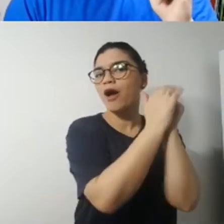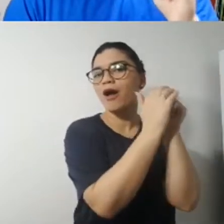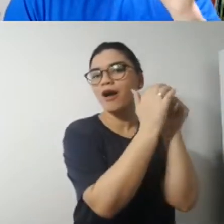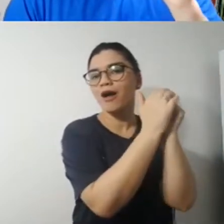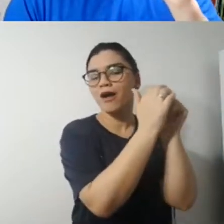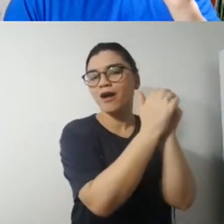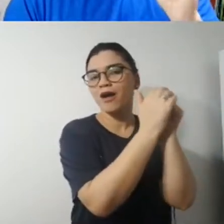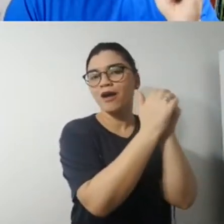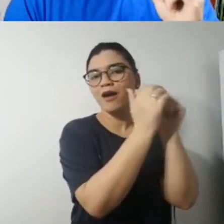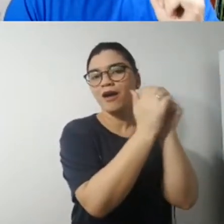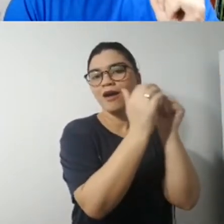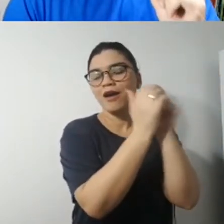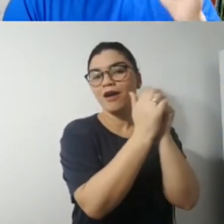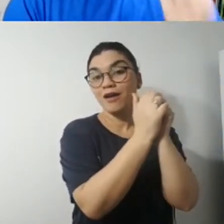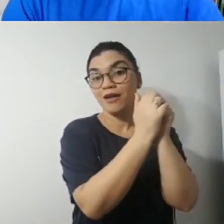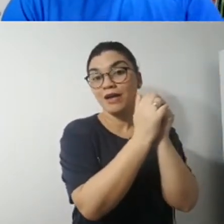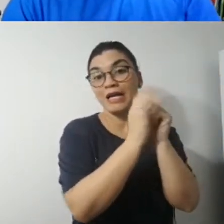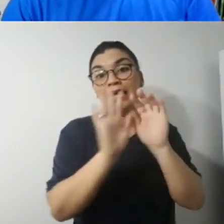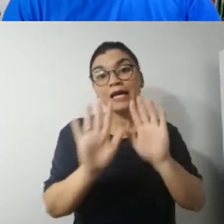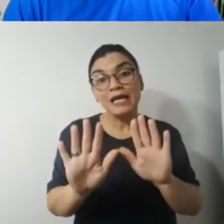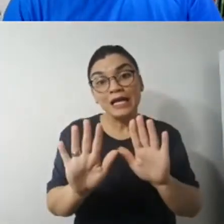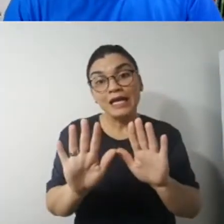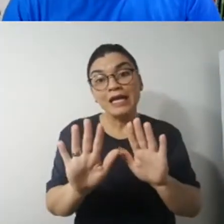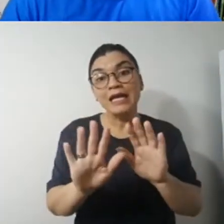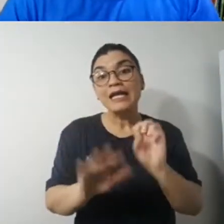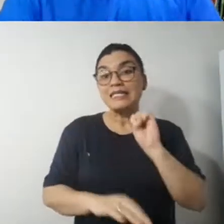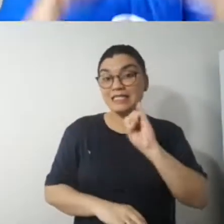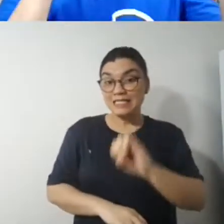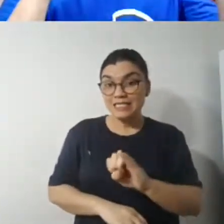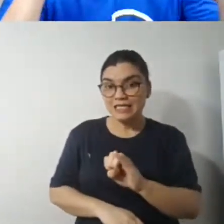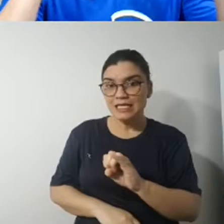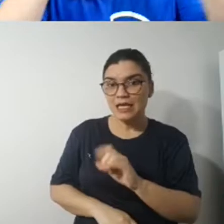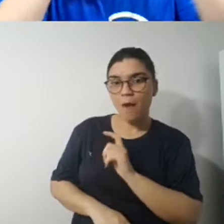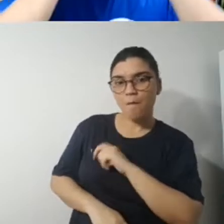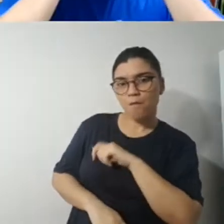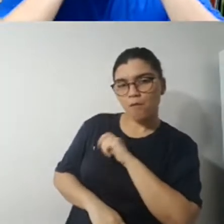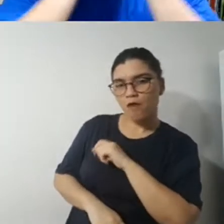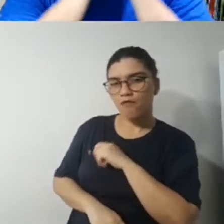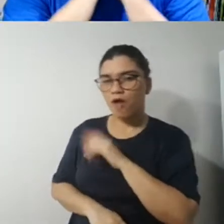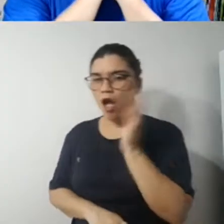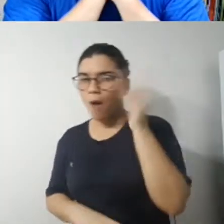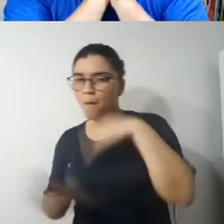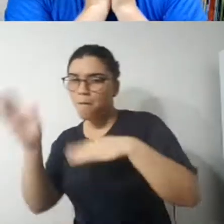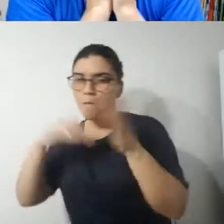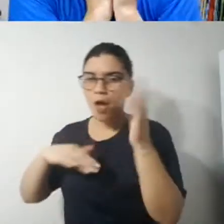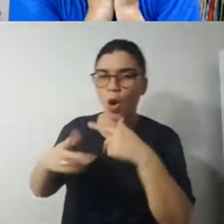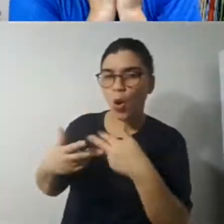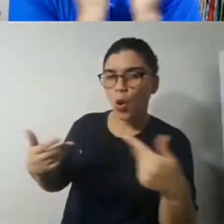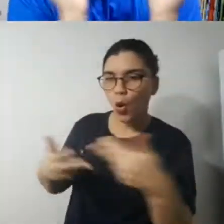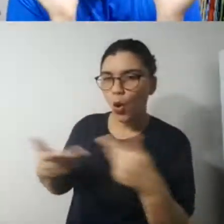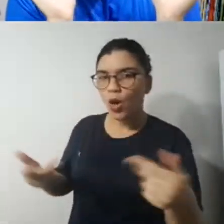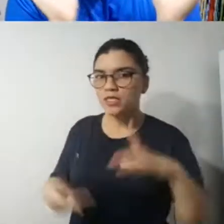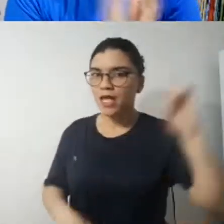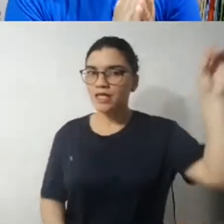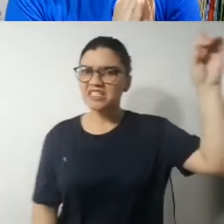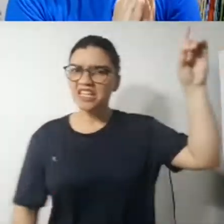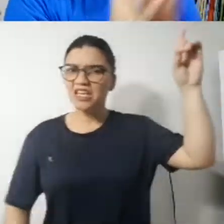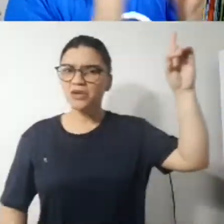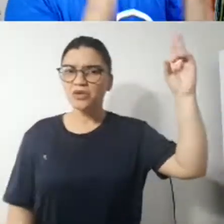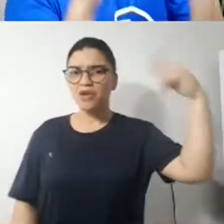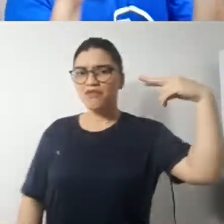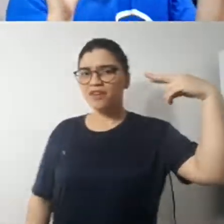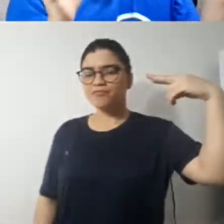está contra aqueles que praticam o mal. Aí a gente já pensa o quê? Ah, não, mas eu sou crente, eu